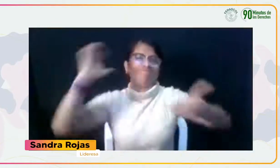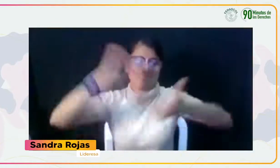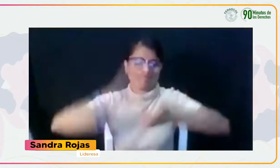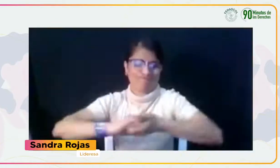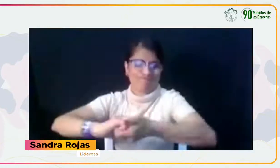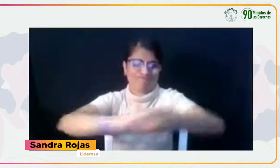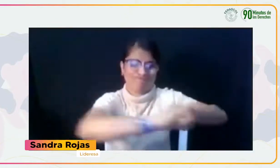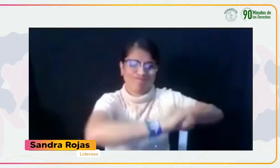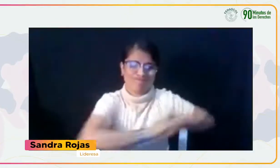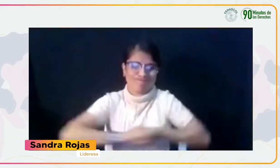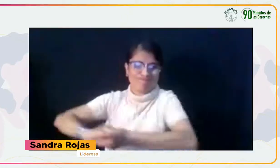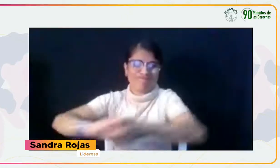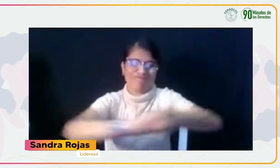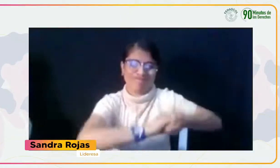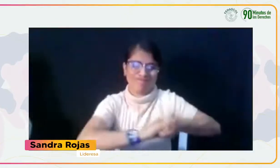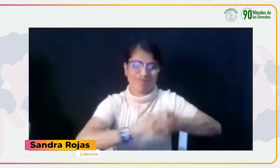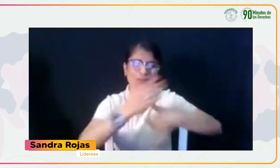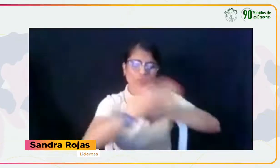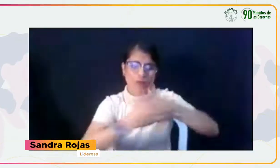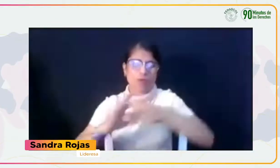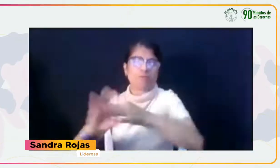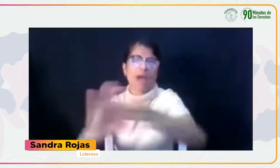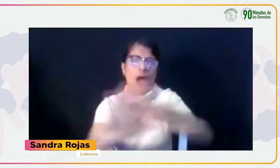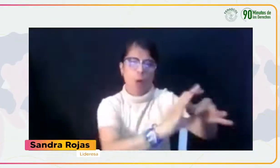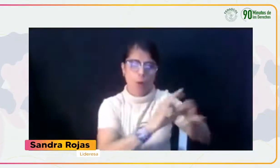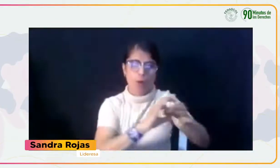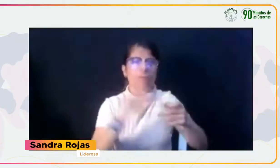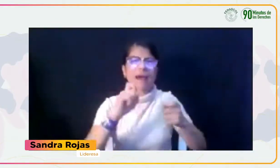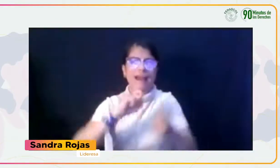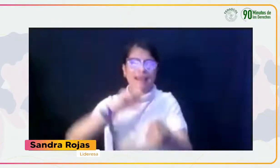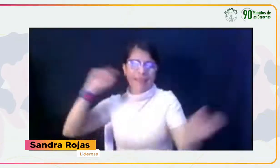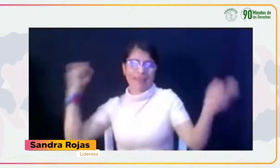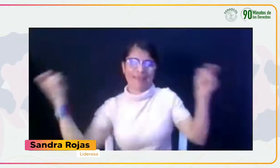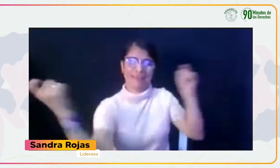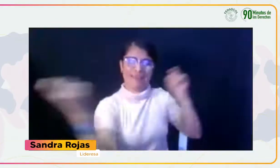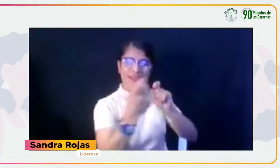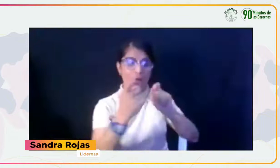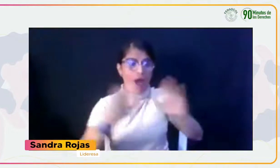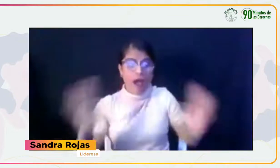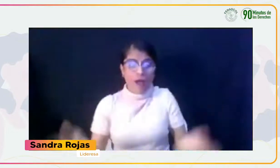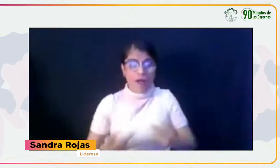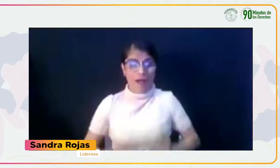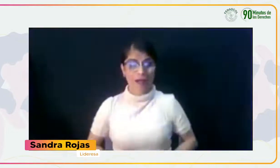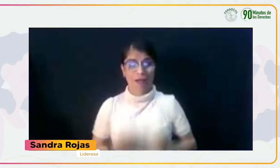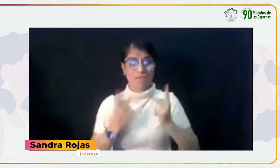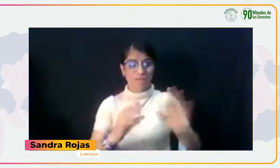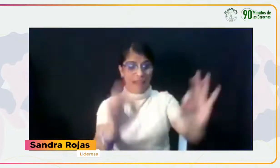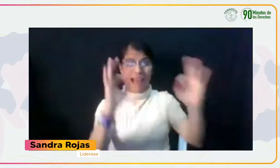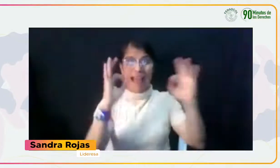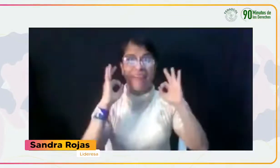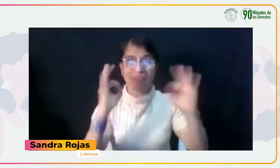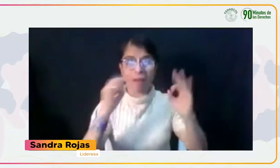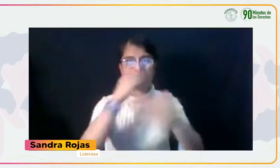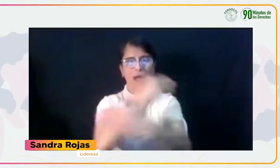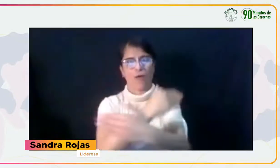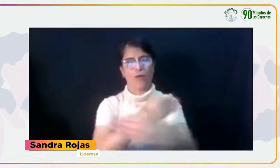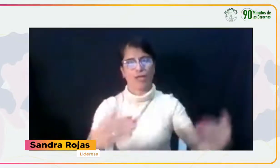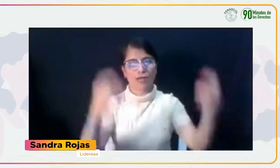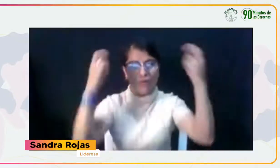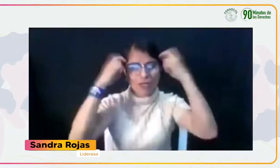Henry, tenemos que cambiar nuevamente y acercarnos a la comunidad, acercarnos y transformarnos porque no podemos seguir